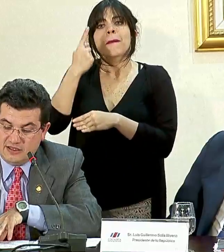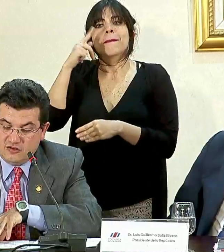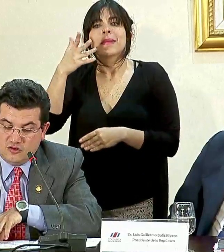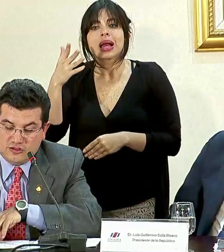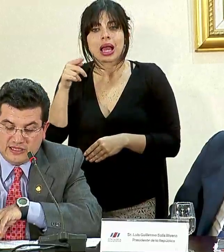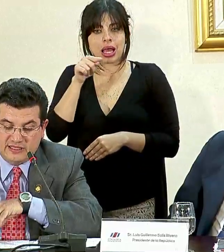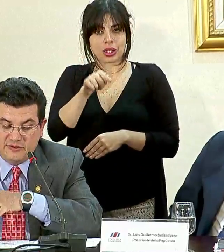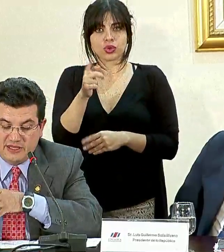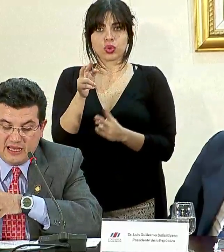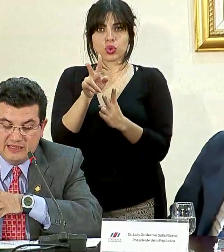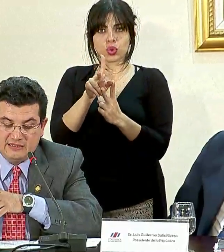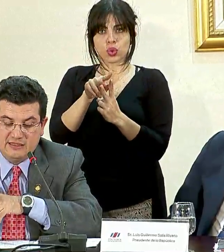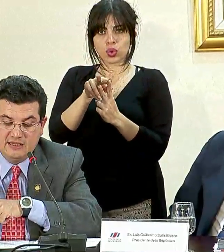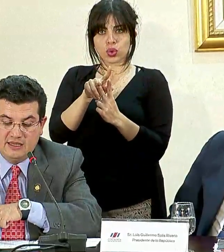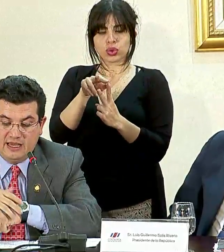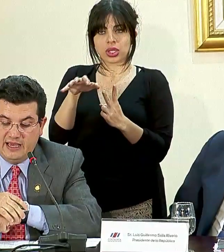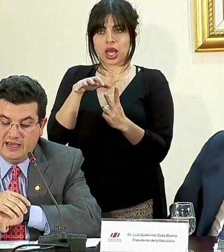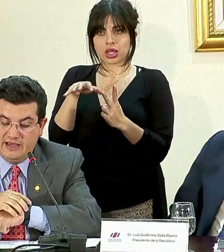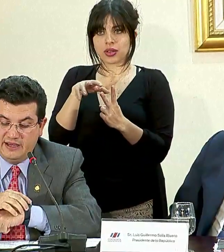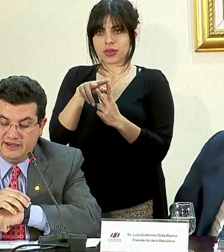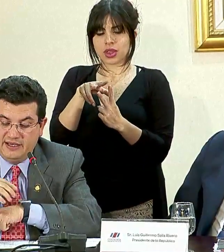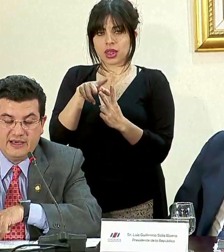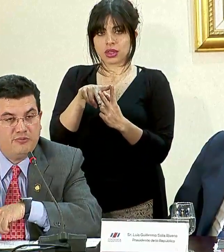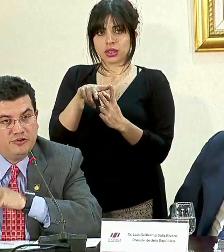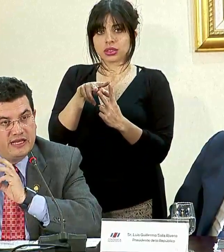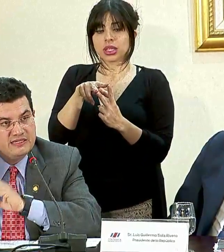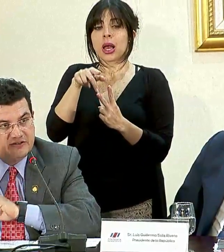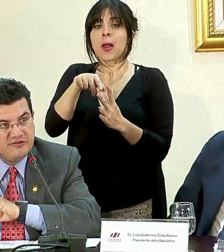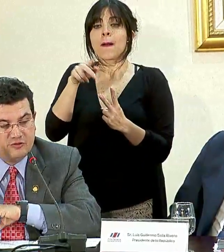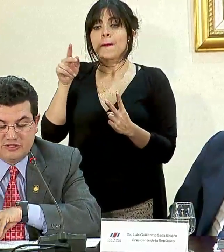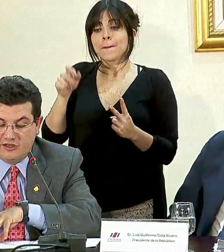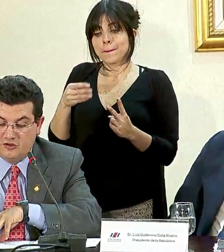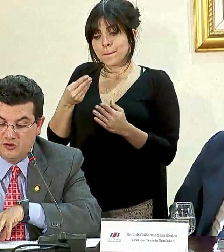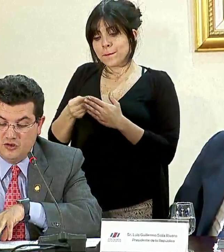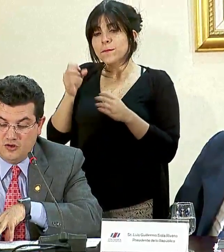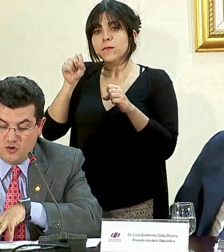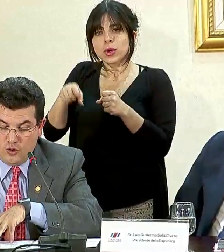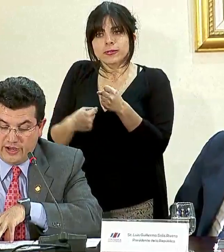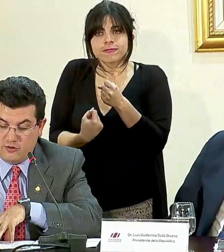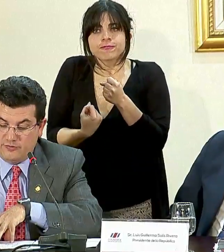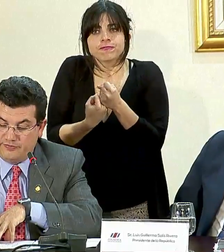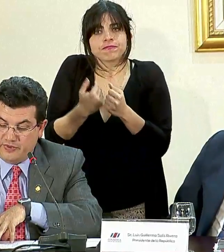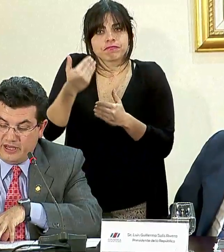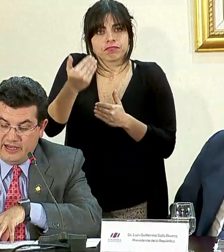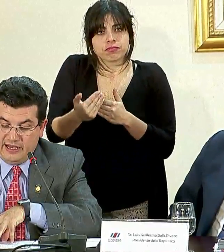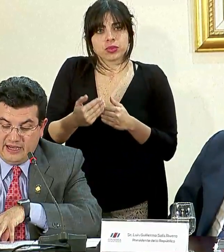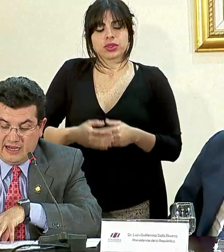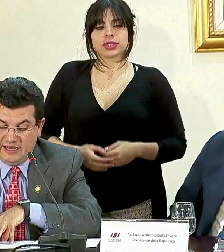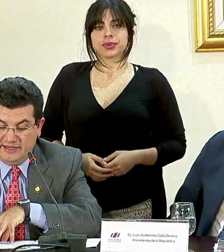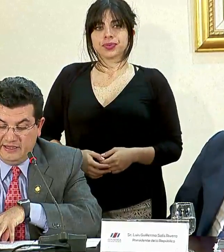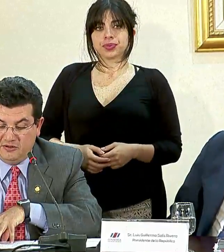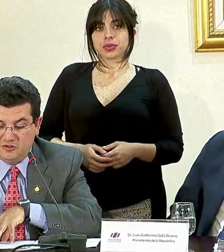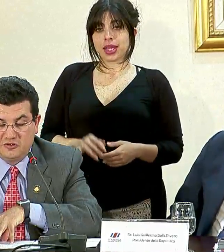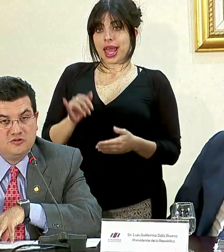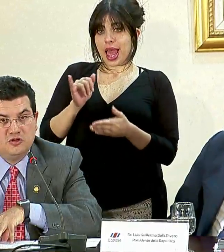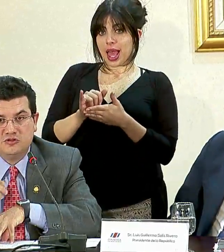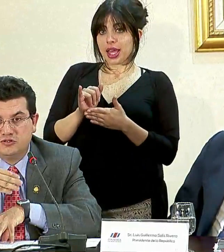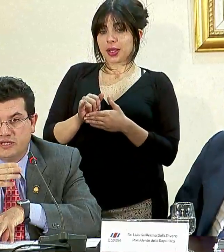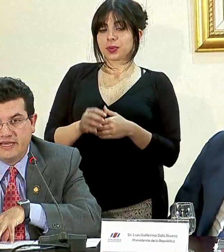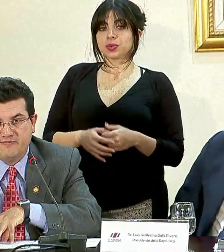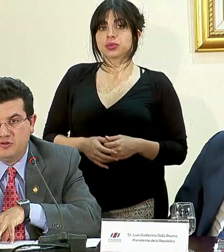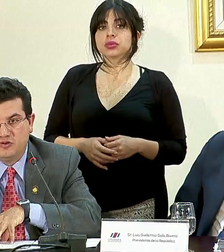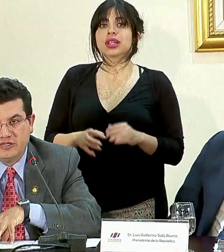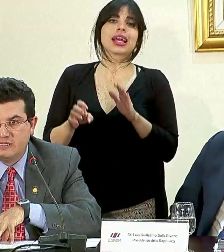estas 2 actividades y que podrían ser reforzados Luego, ahí